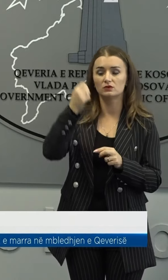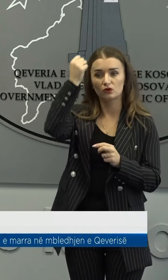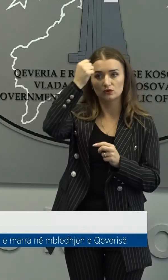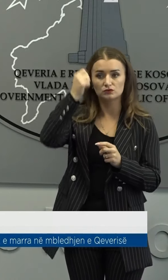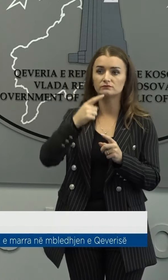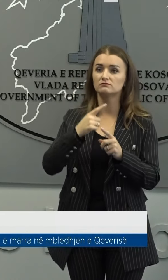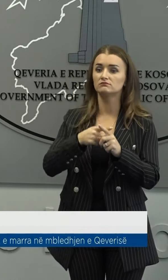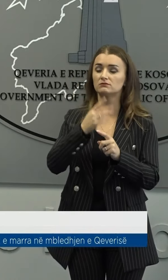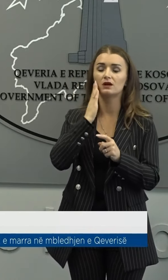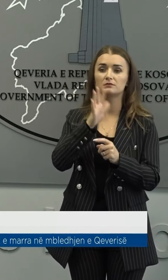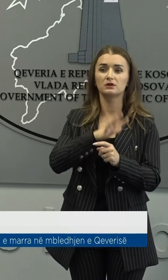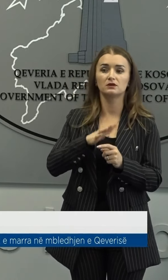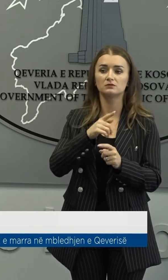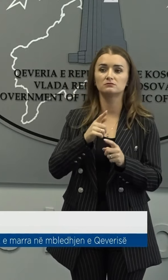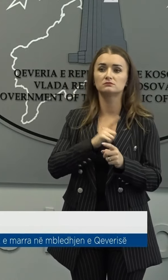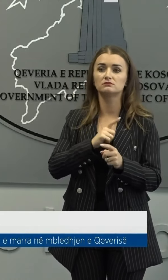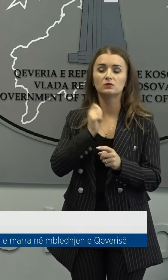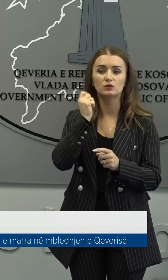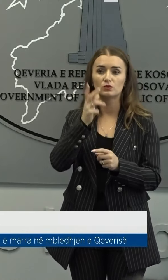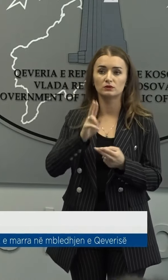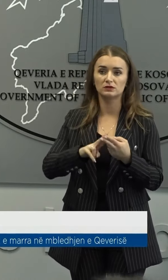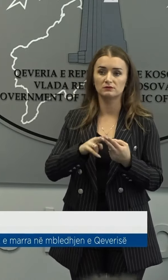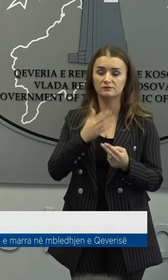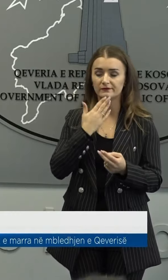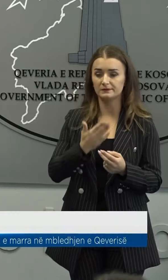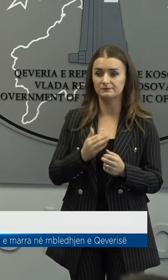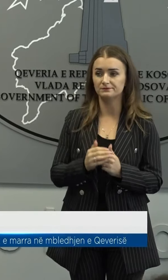që pritet të zhvillohet në këtë vjeshtë? Faleminderit.